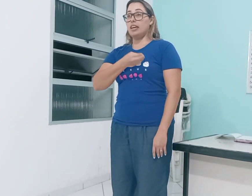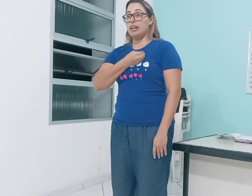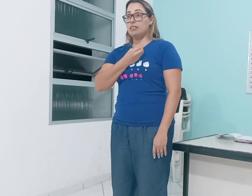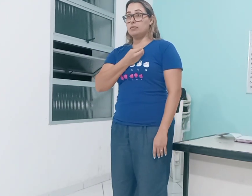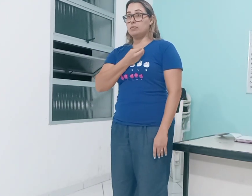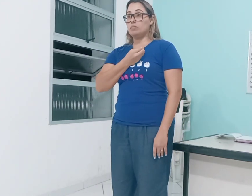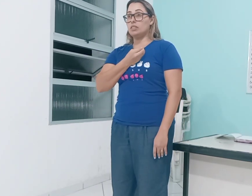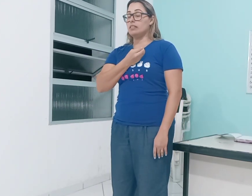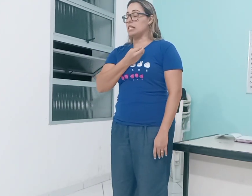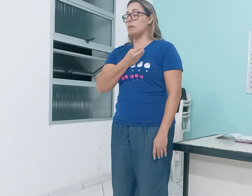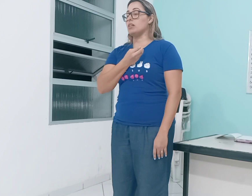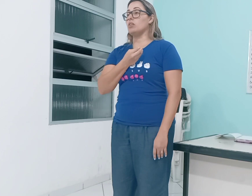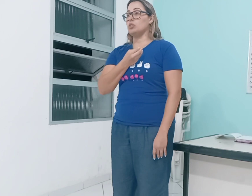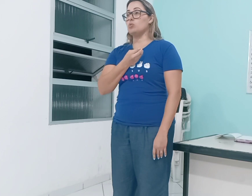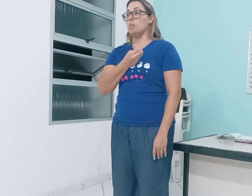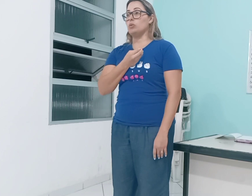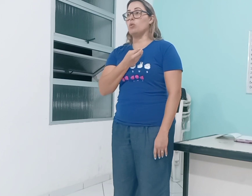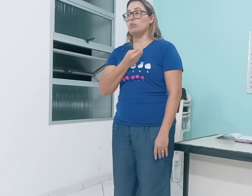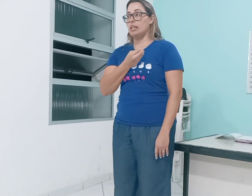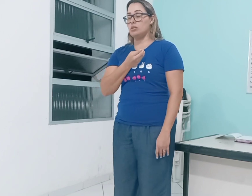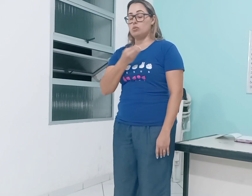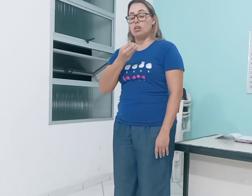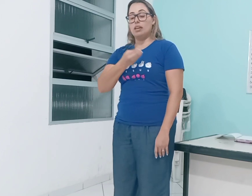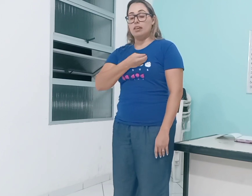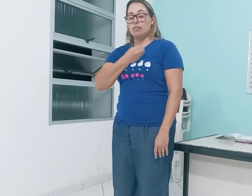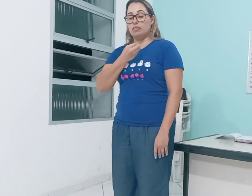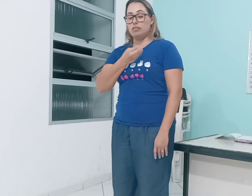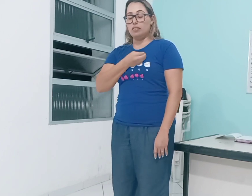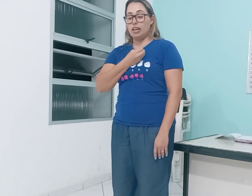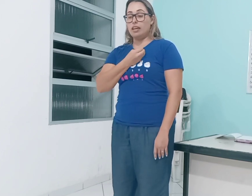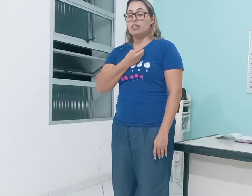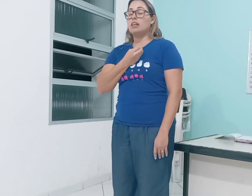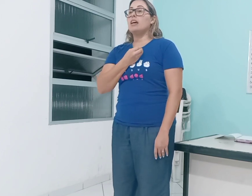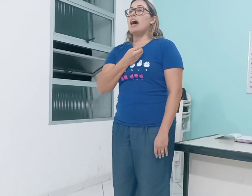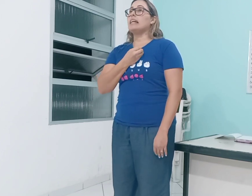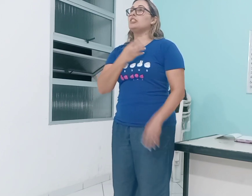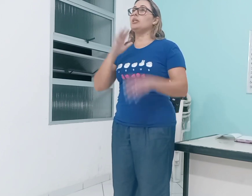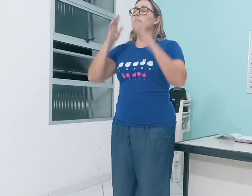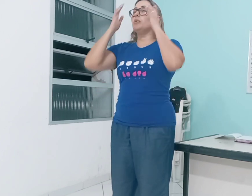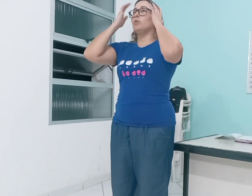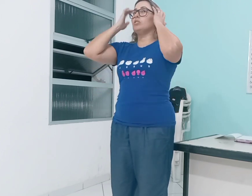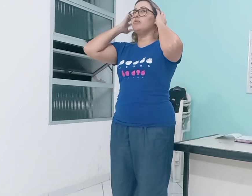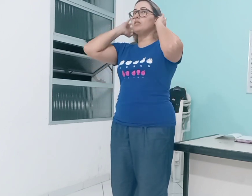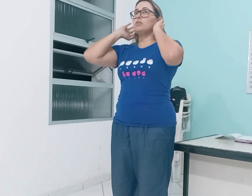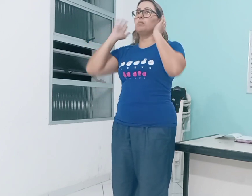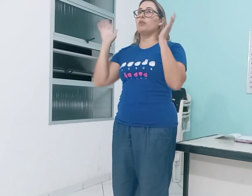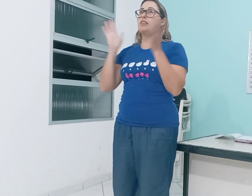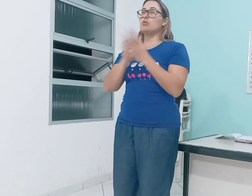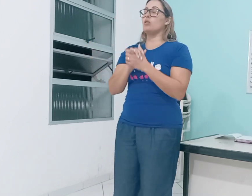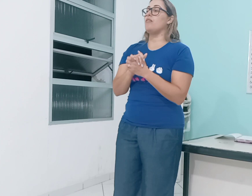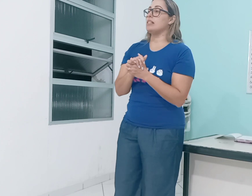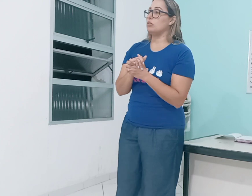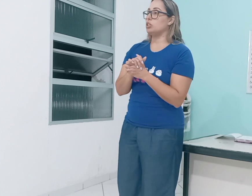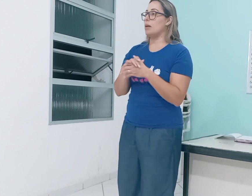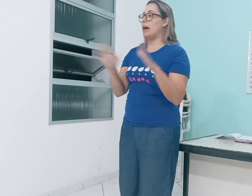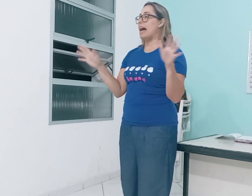viver. Essa expressão não, desculpa, do contexto. Viver. Aí tipo, se fosse um professor fazendo chamada